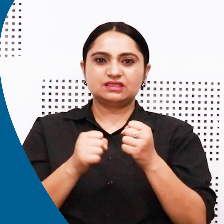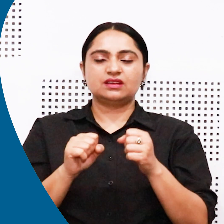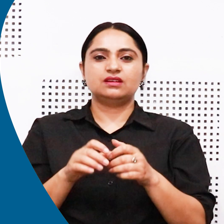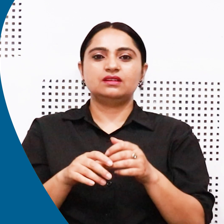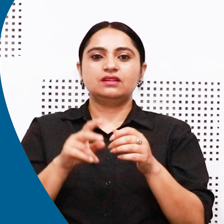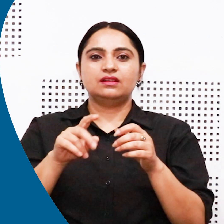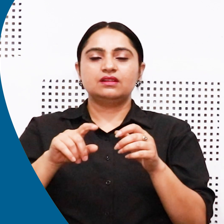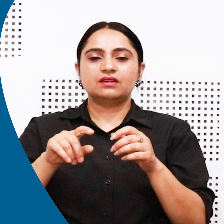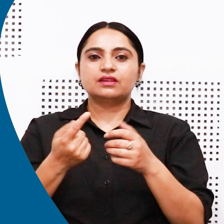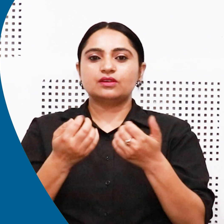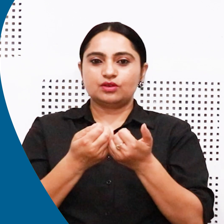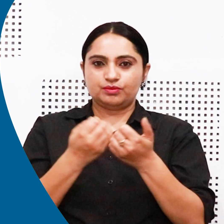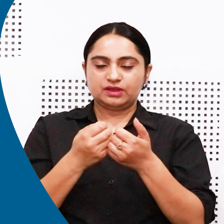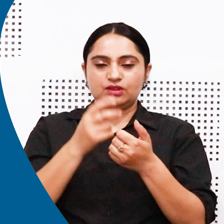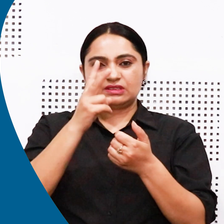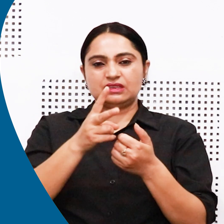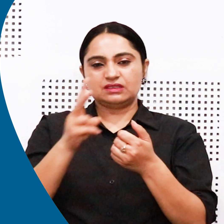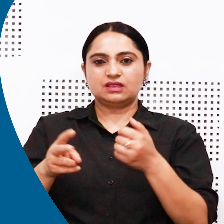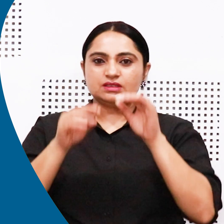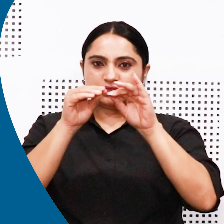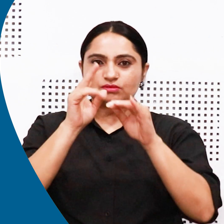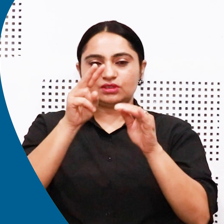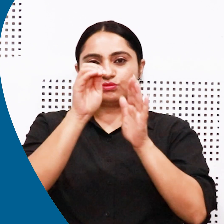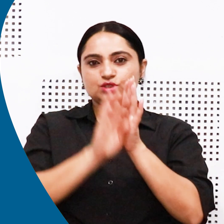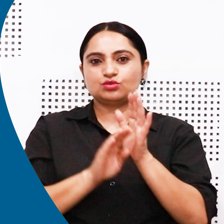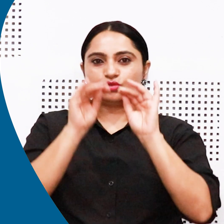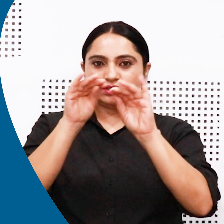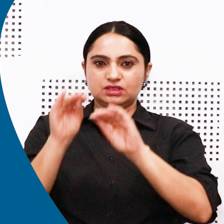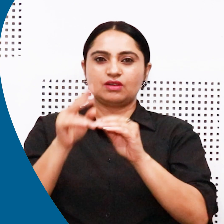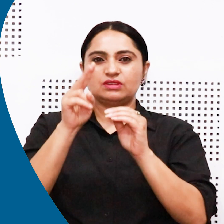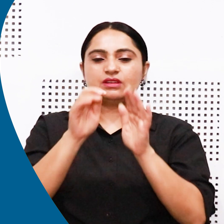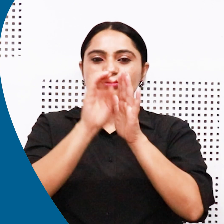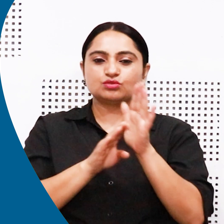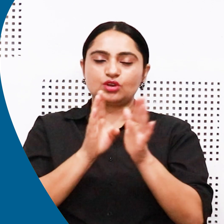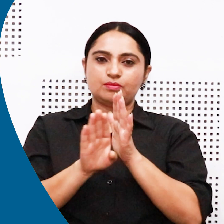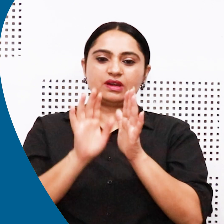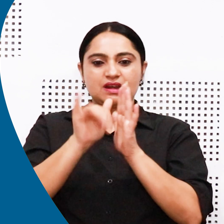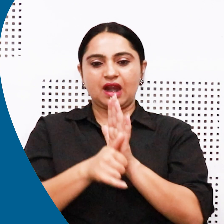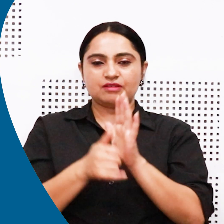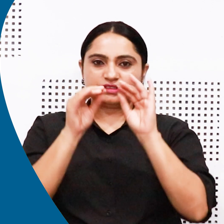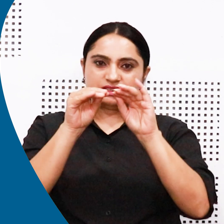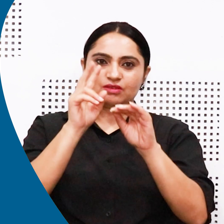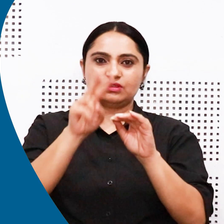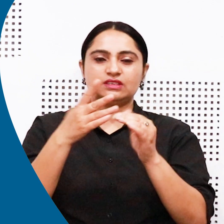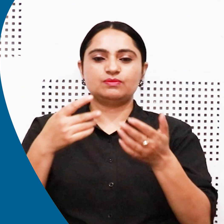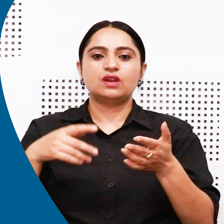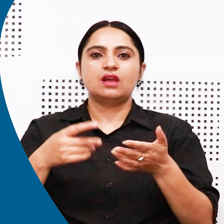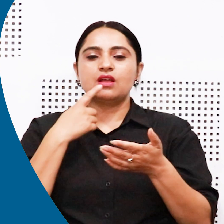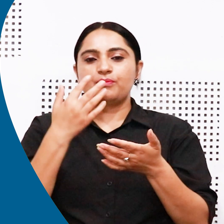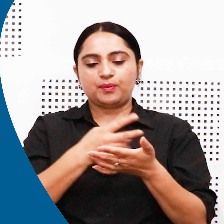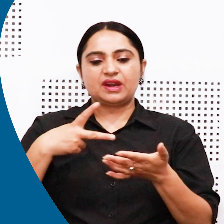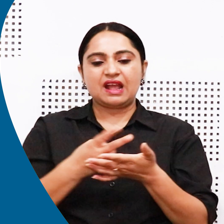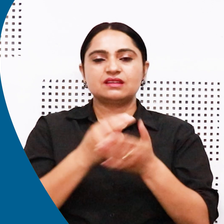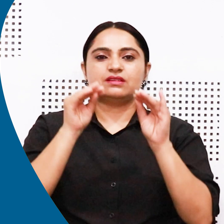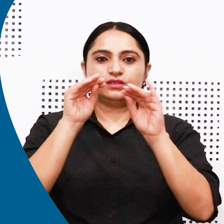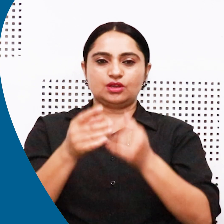गर्दाखेरि अनि टाँका छुट्छ सिकाउँछौँ। र त्यसपछि सूत्र सिकाउने, त्यसपछि सूत्रबाट डडाफ जाने, डडाफबाट पत्रिका कटिङ हुने। एक घर